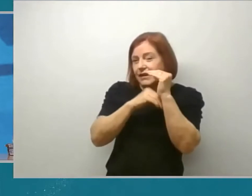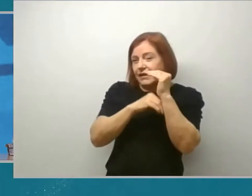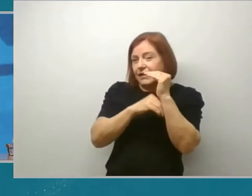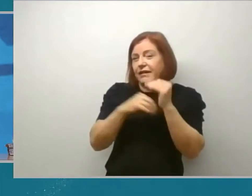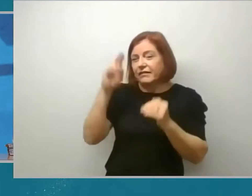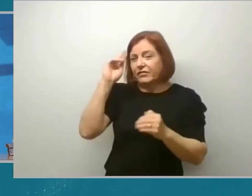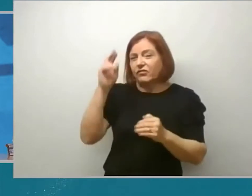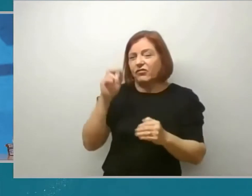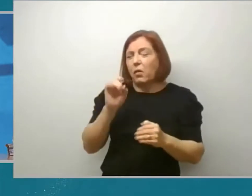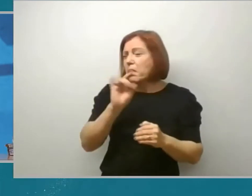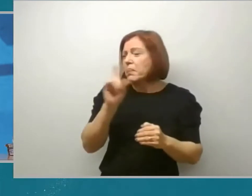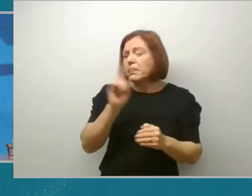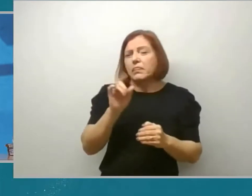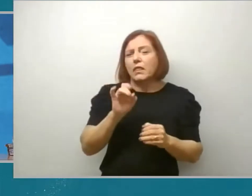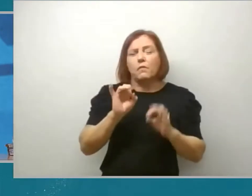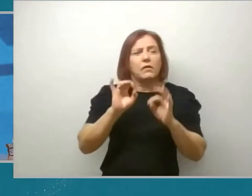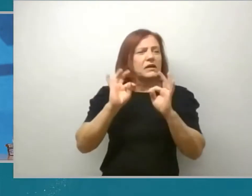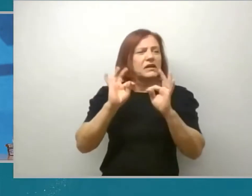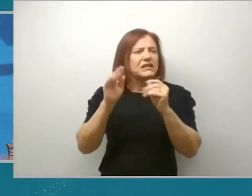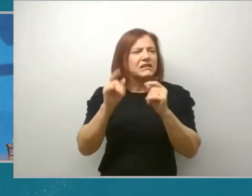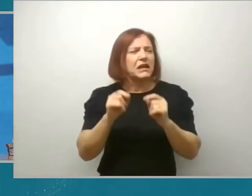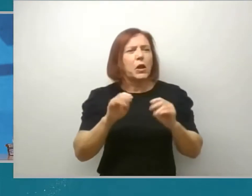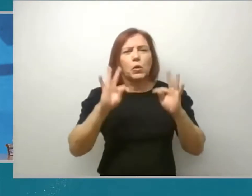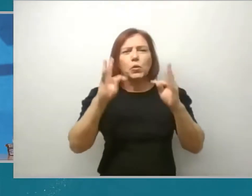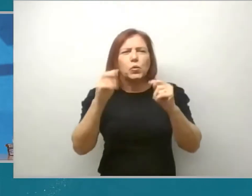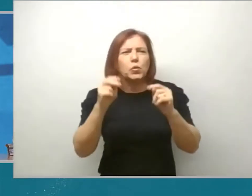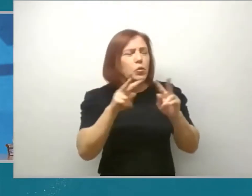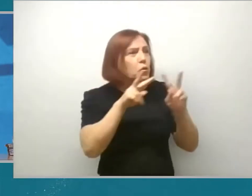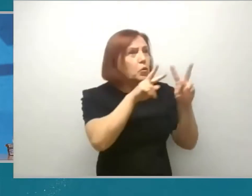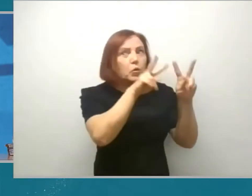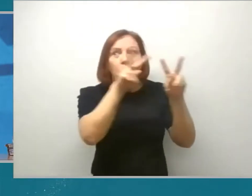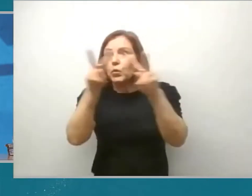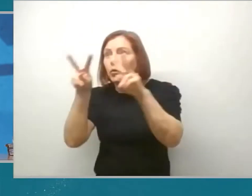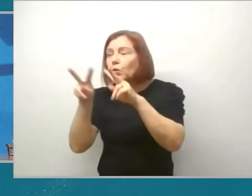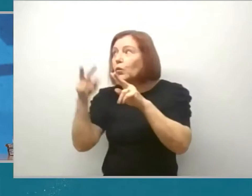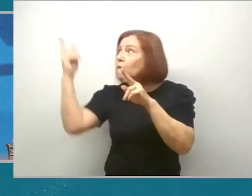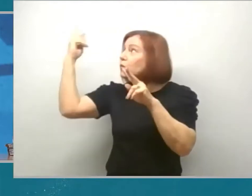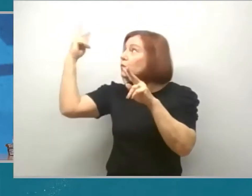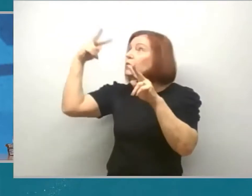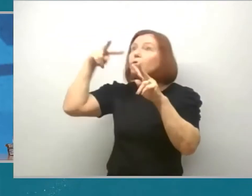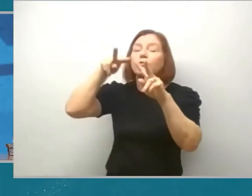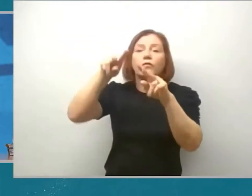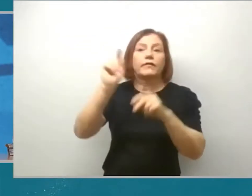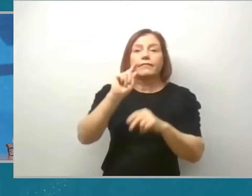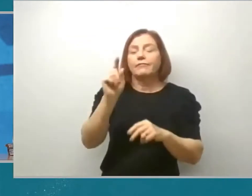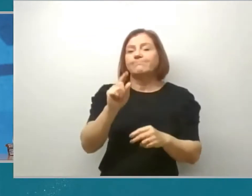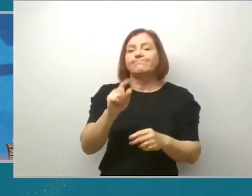Senhor. Isso aí será muito tarde. Estamos aqui na vida da igreja,